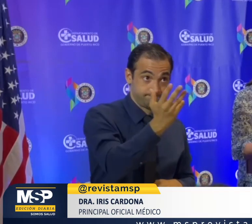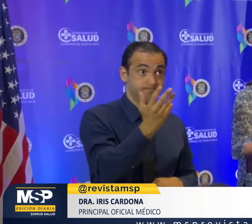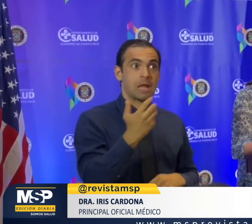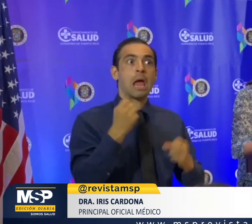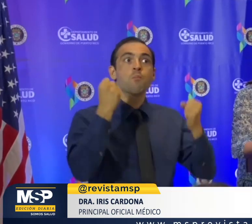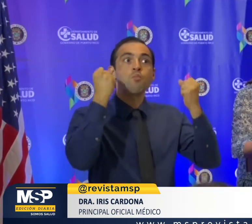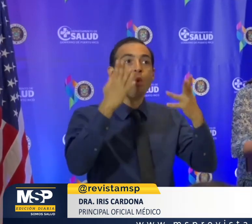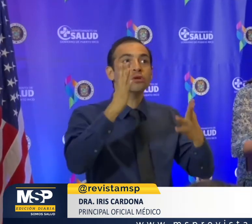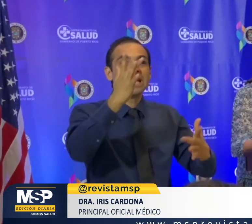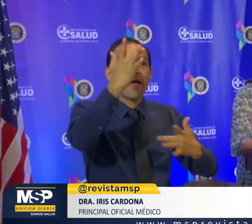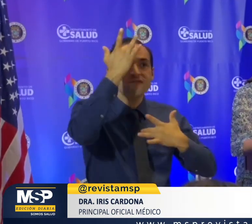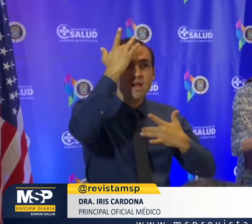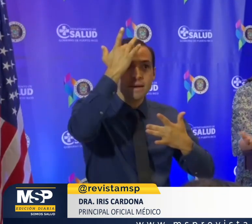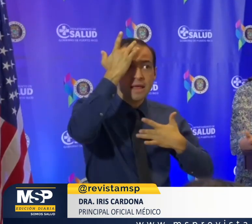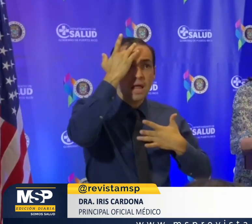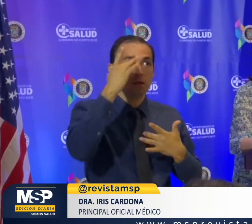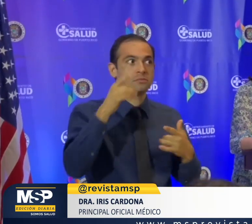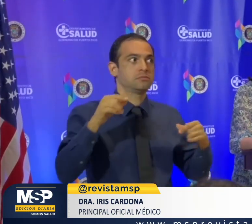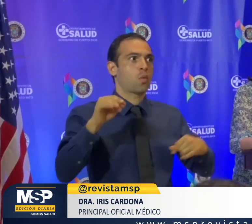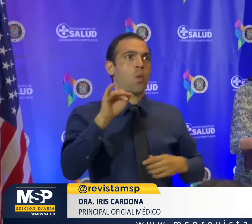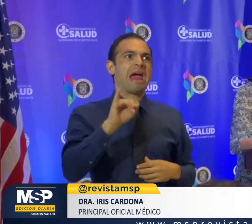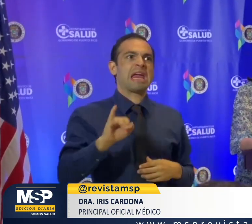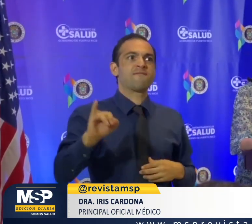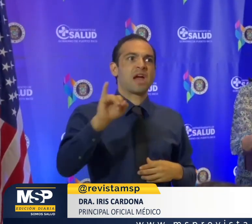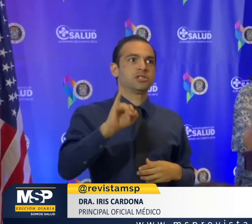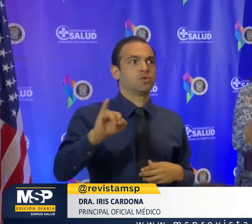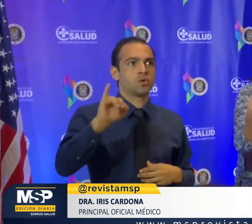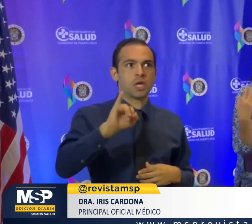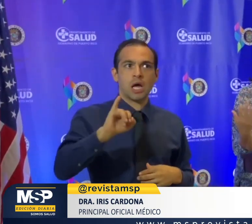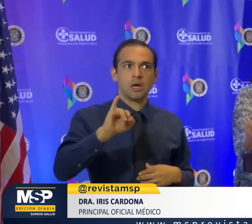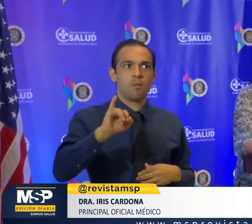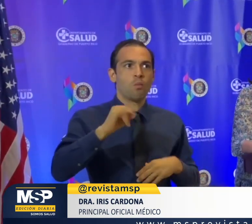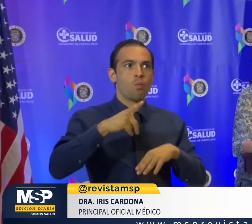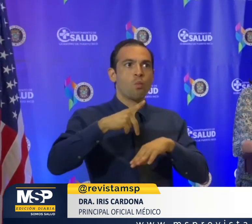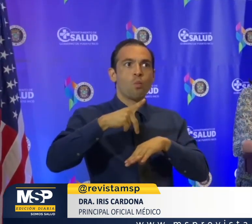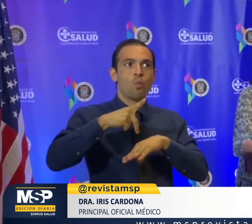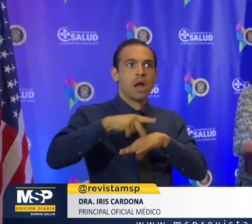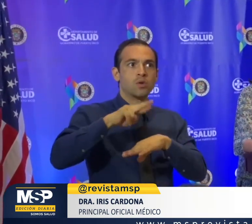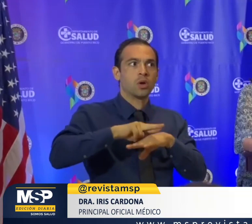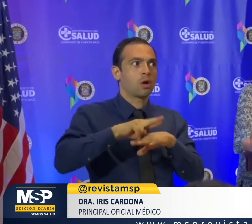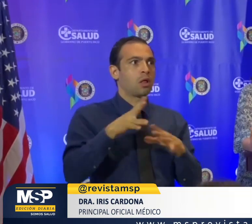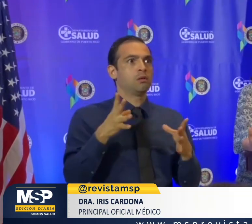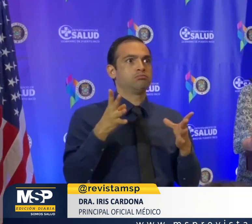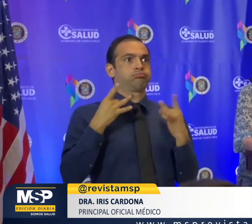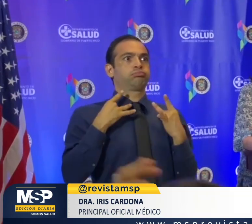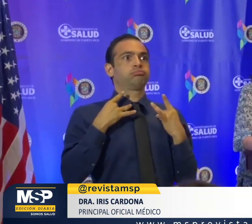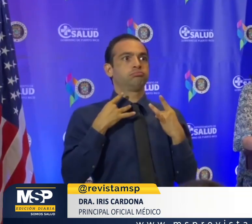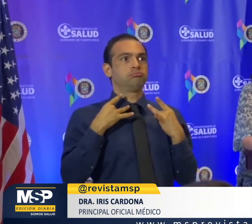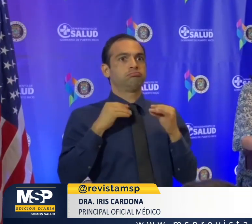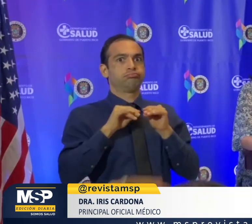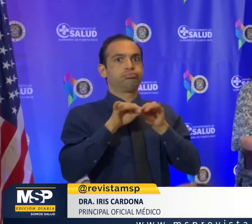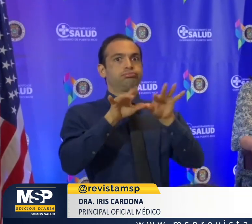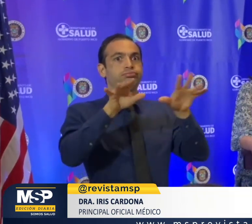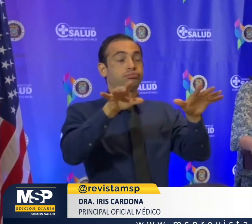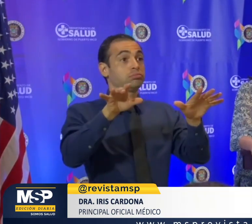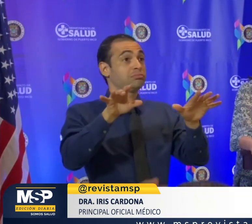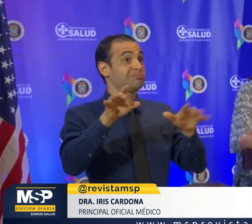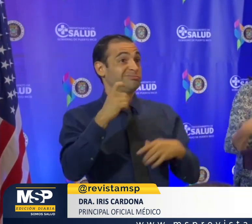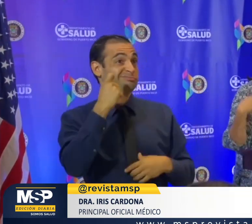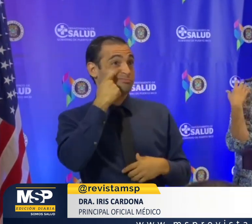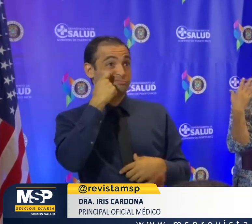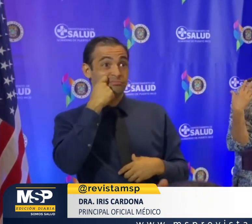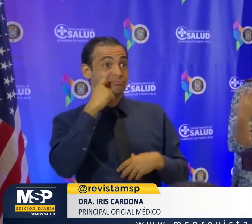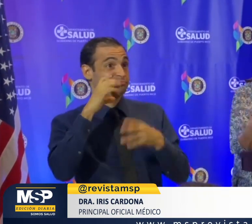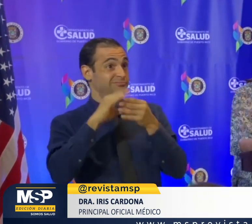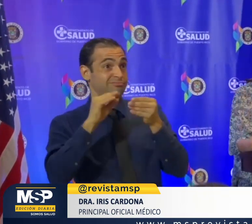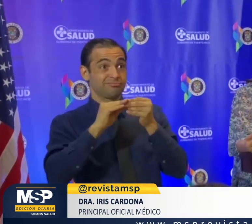de enfermedades infecciosas que aquí se vigilan, que no han hecho noticias en los últimos años, pero